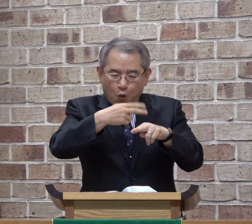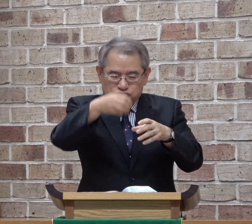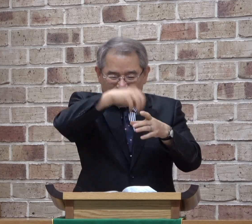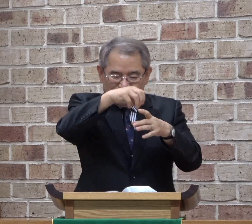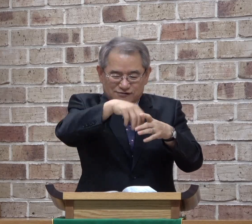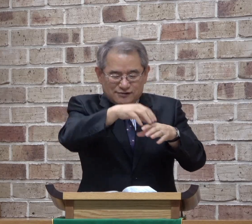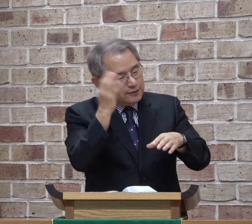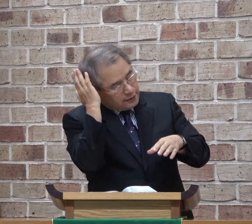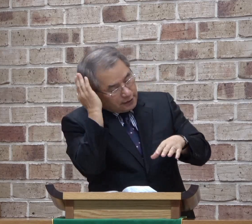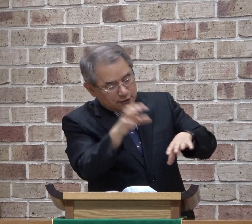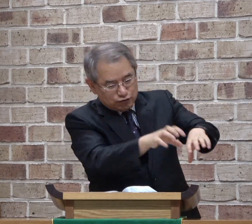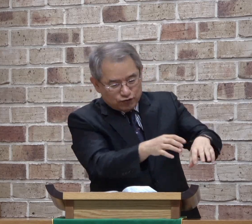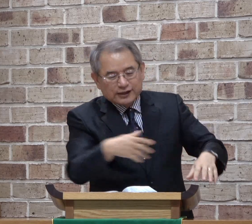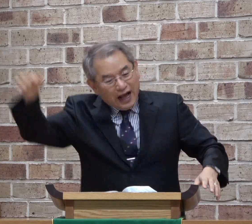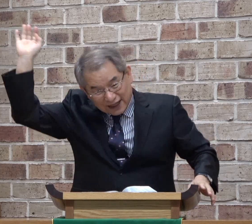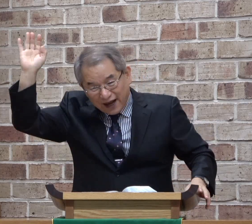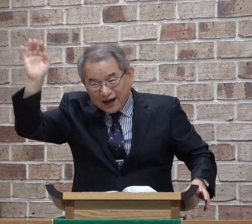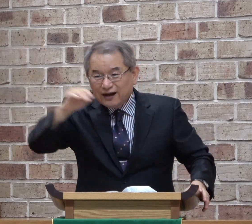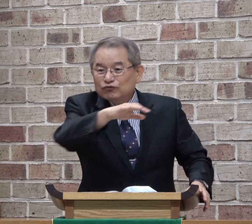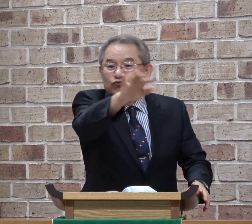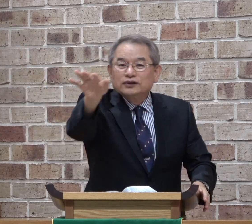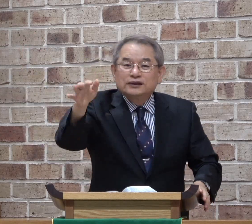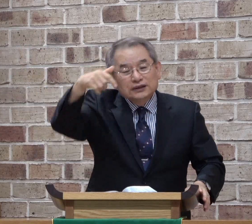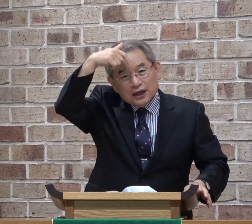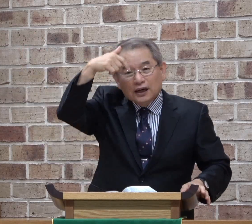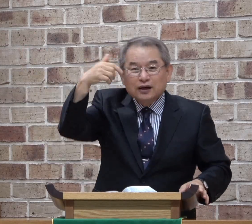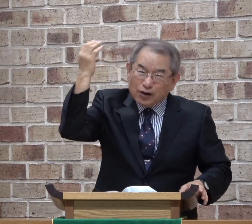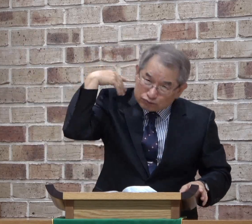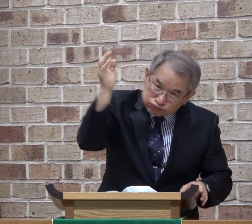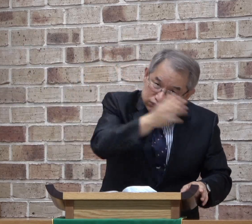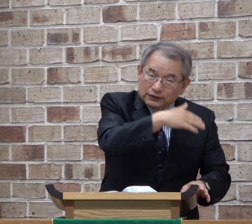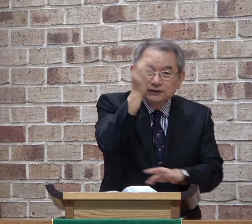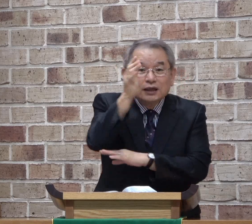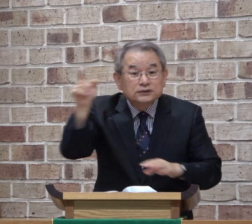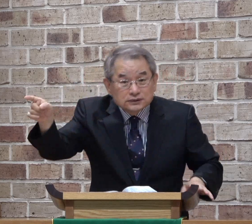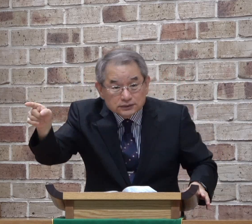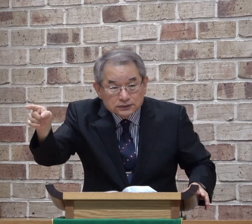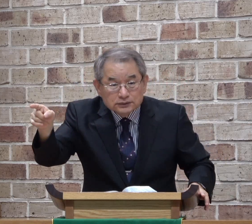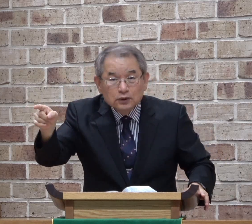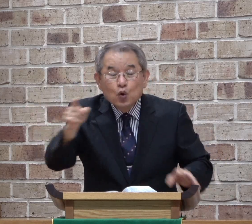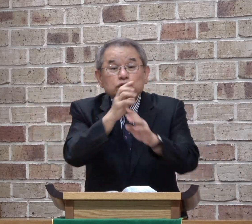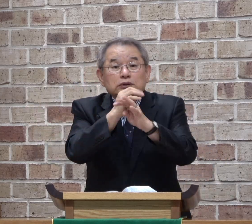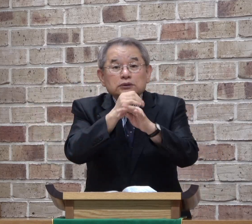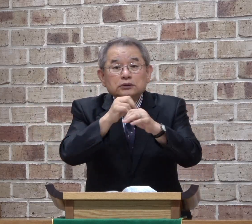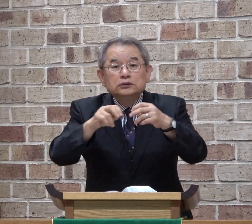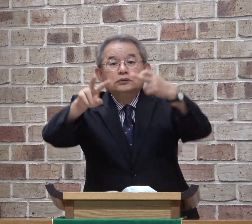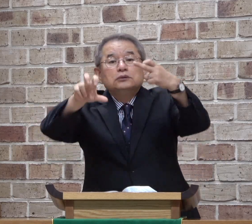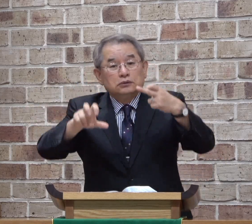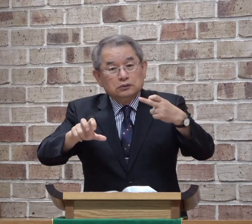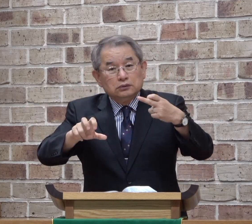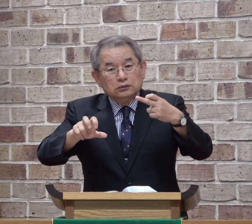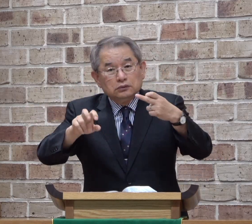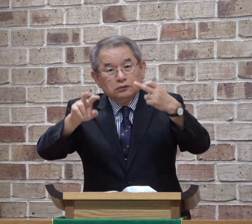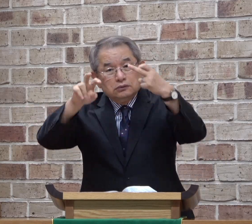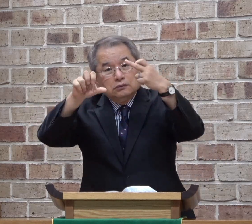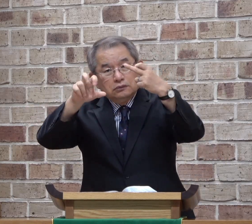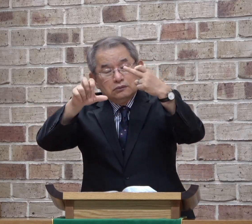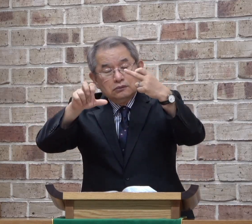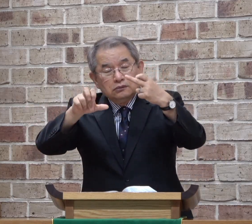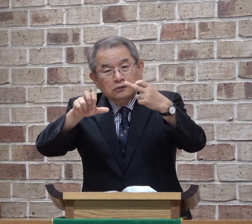많이 넣어주는, 잠잘 때 선물을 많이 넣어주고 가는 그런 산타 할아버지 이야기가 크리스마스로 이렇게 고착되어 있습니다.